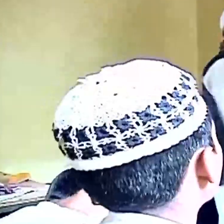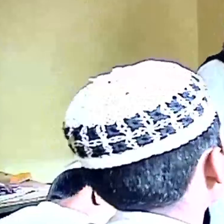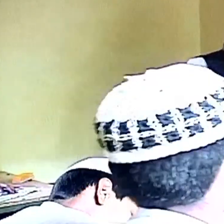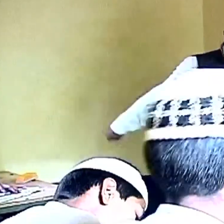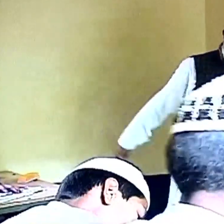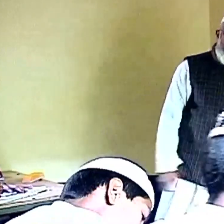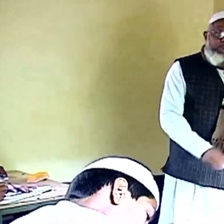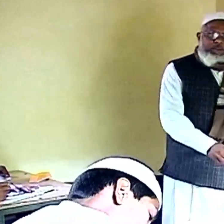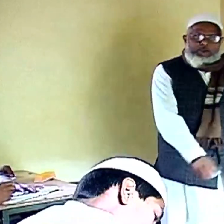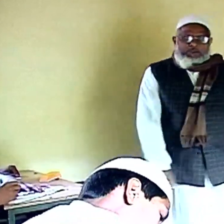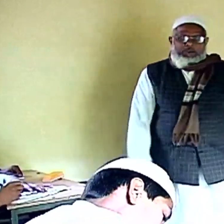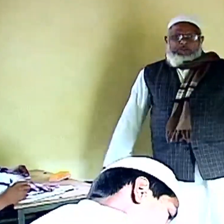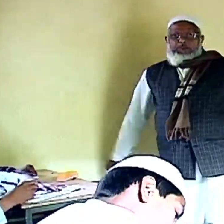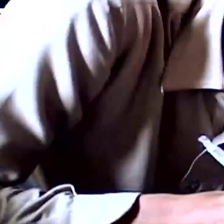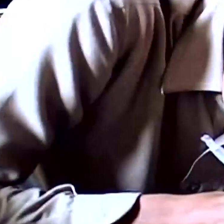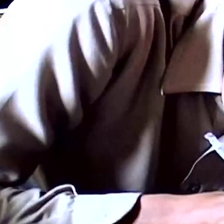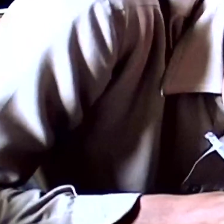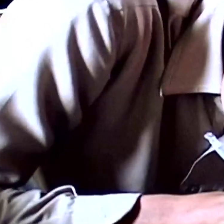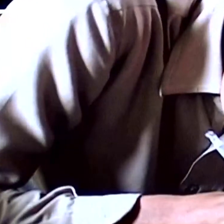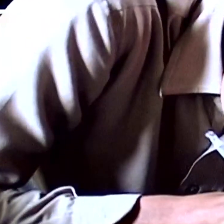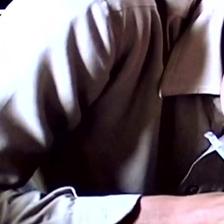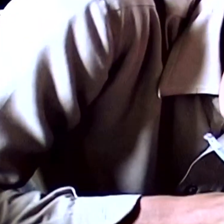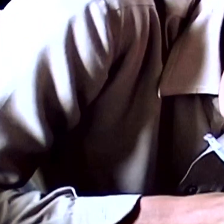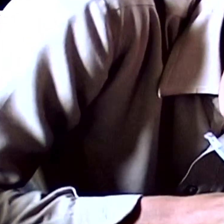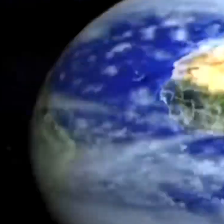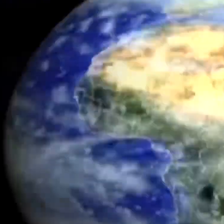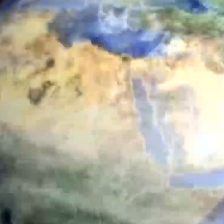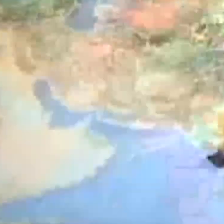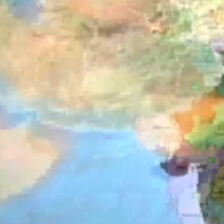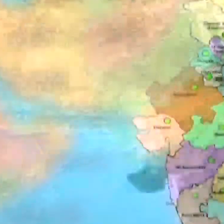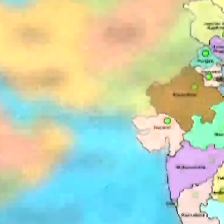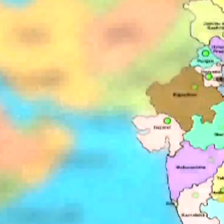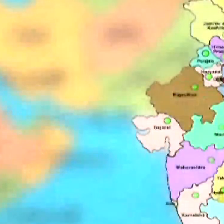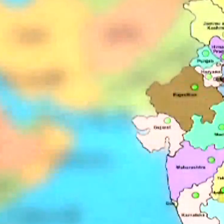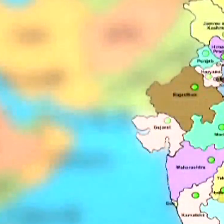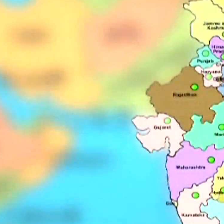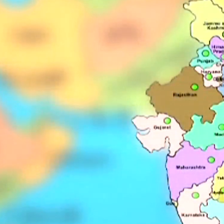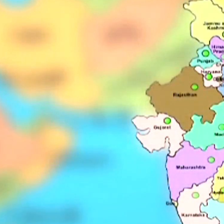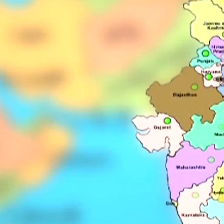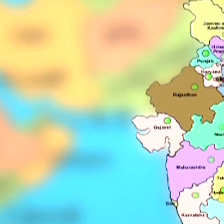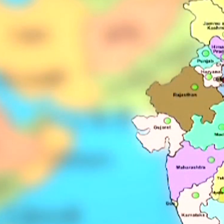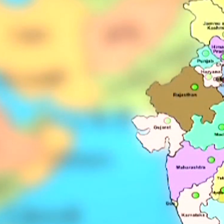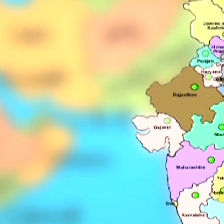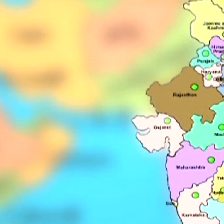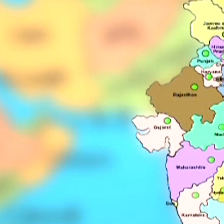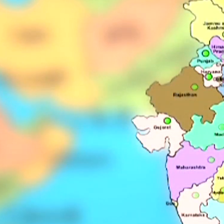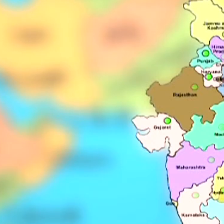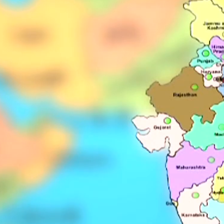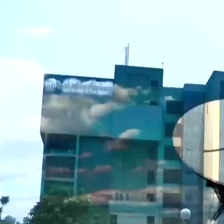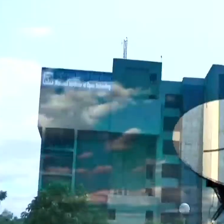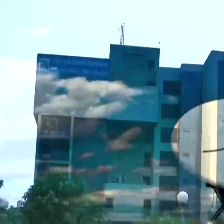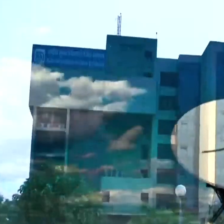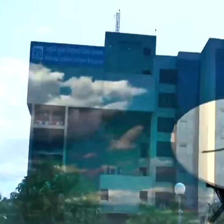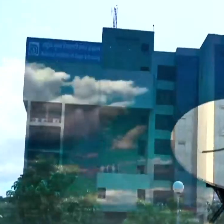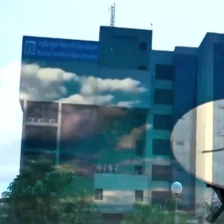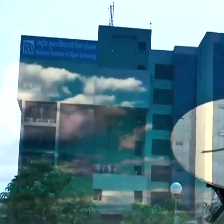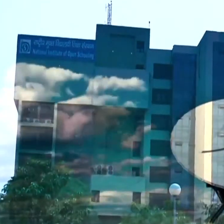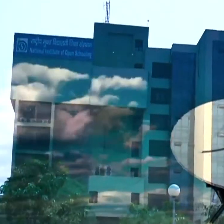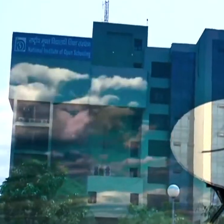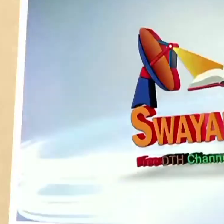मिलता फिर दुनिया में इसके केंद्र बात। कोई